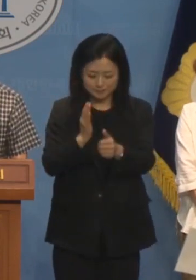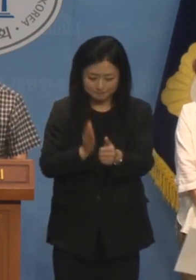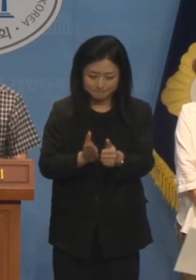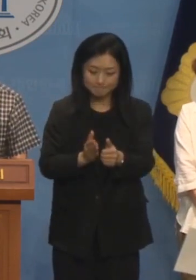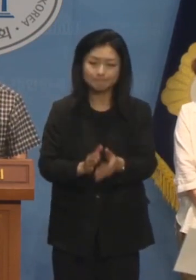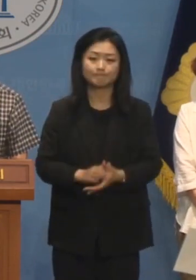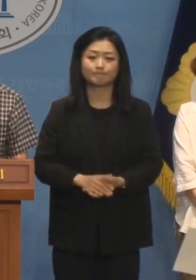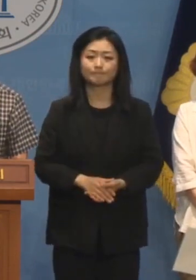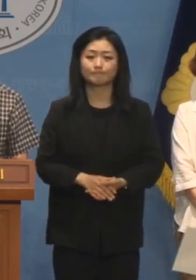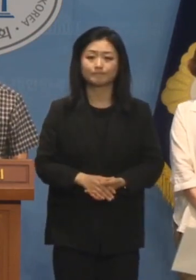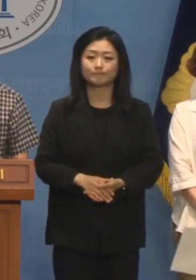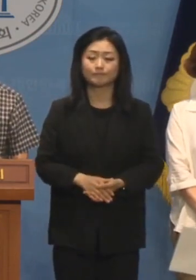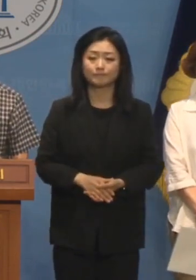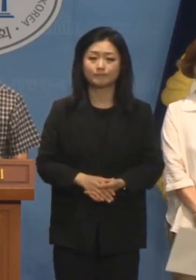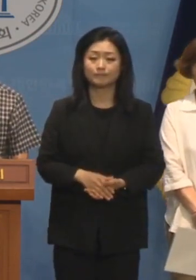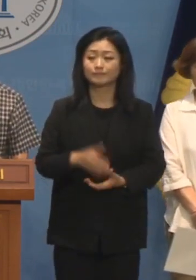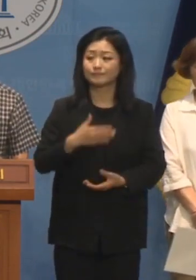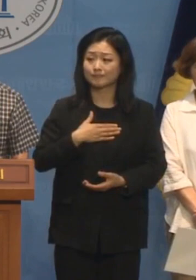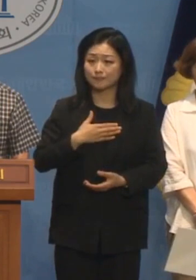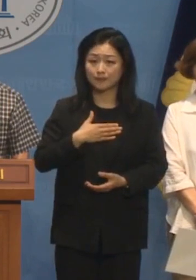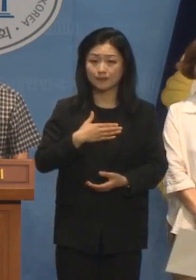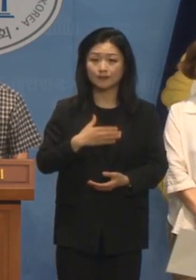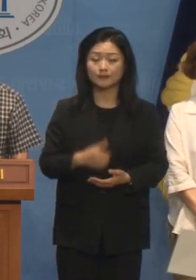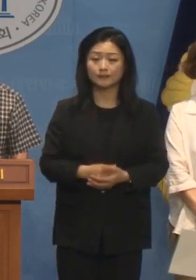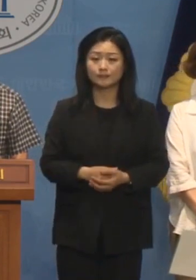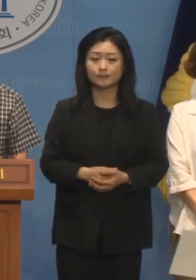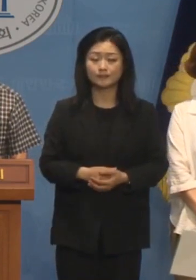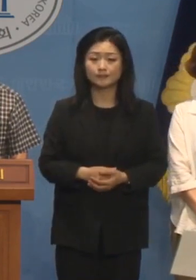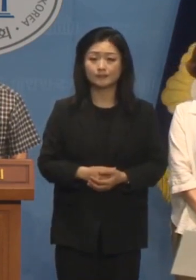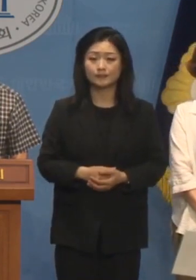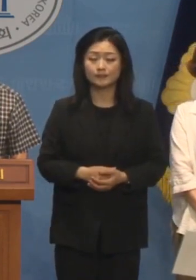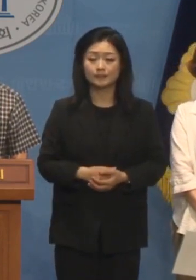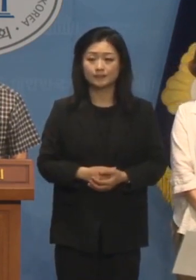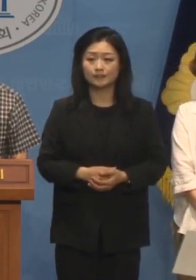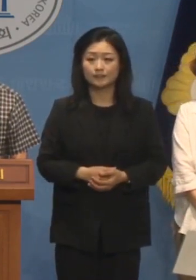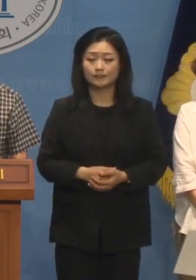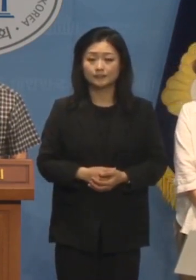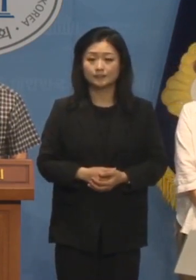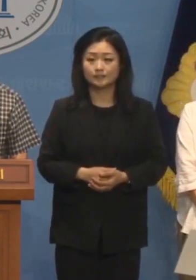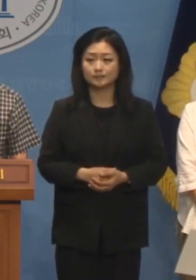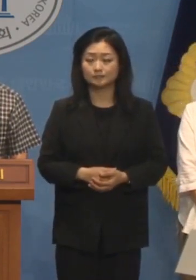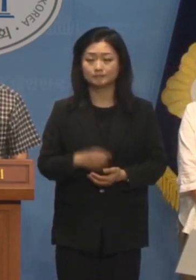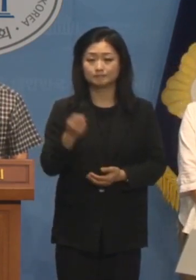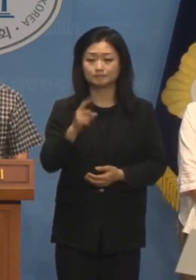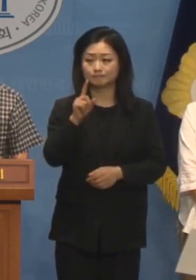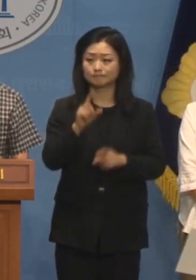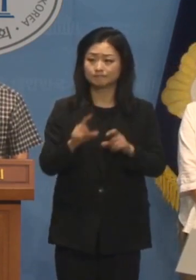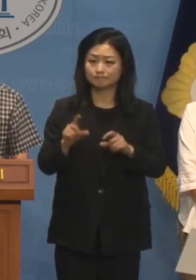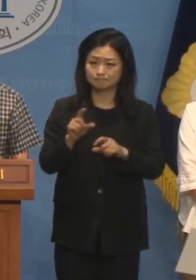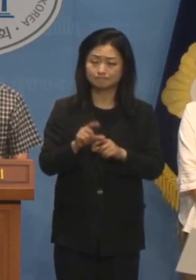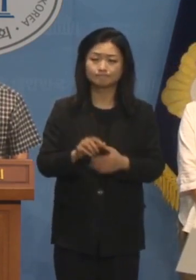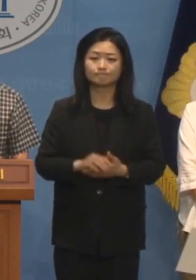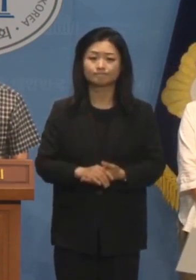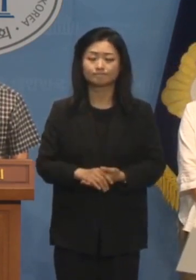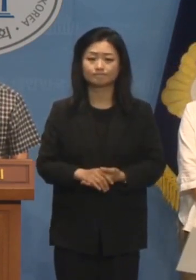간절히 부탁드립니다. 저는 마지막 다시 한번